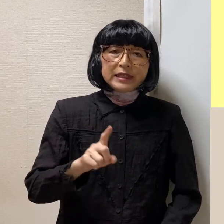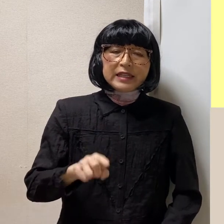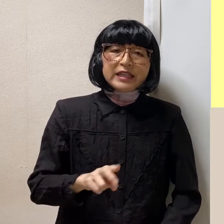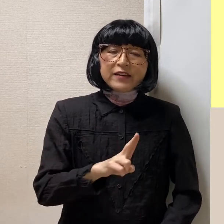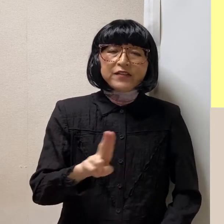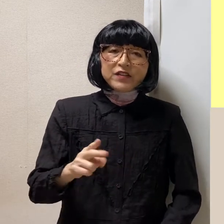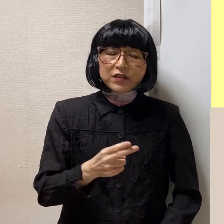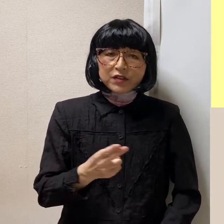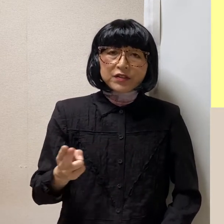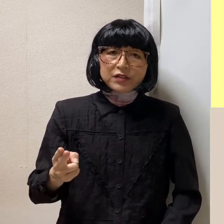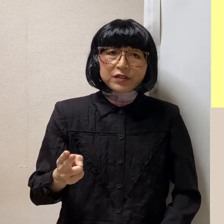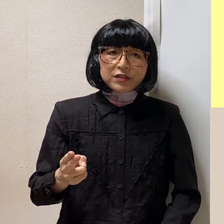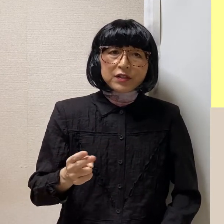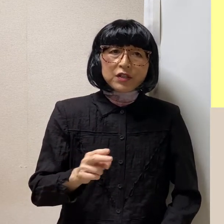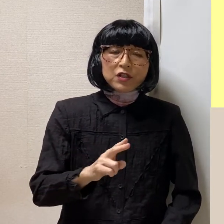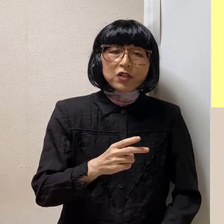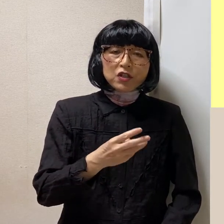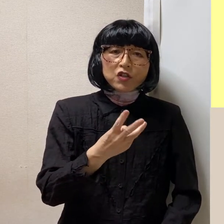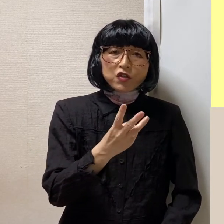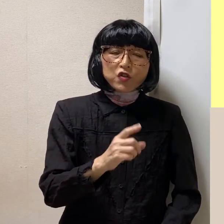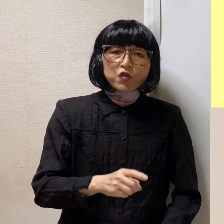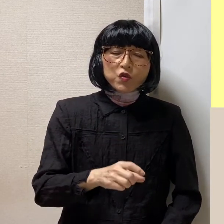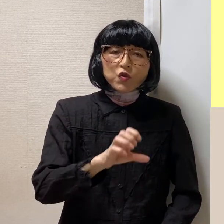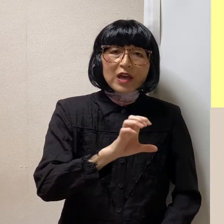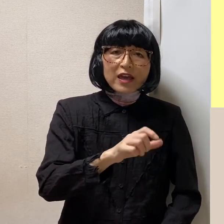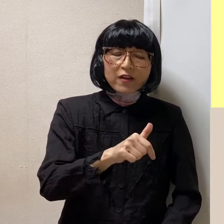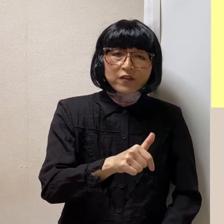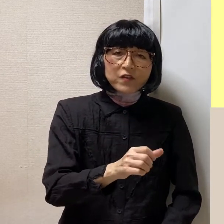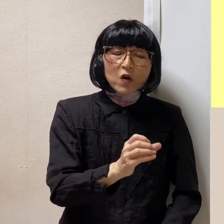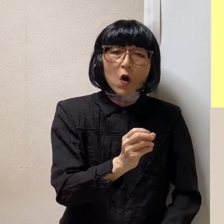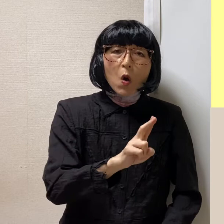I believed in UFOs.